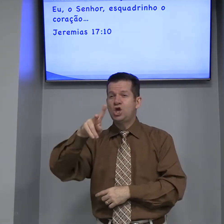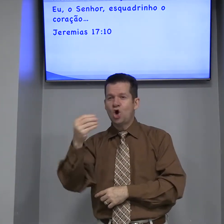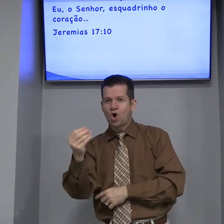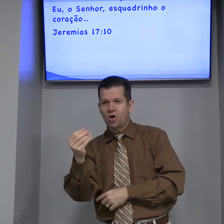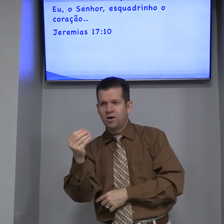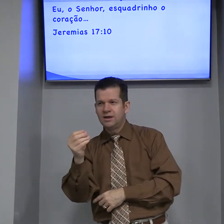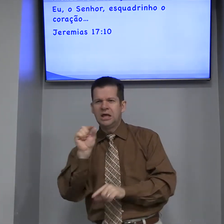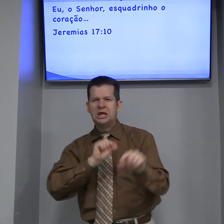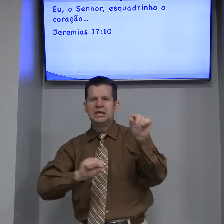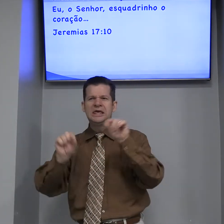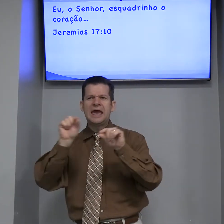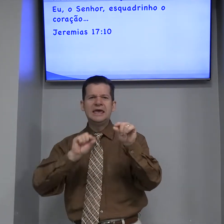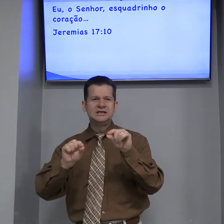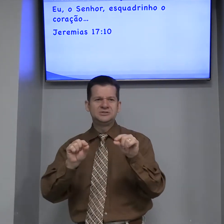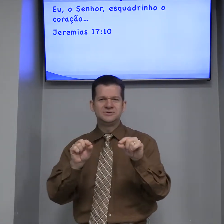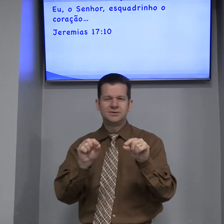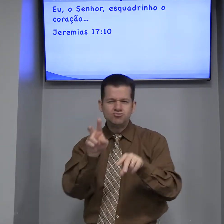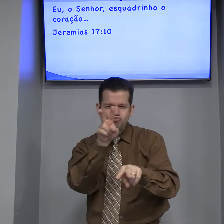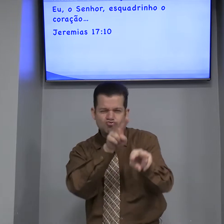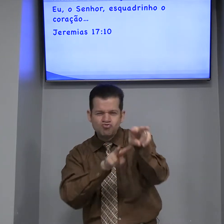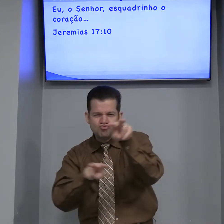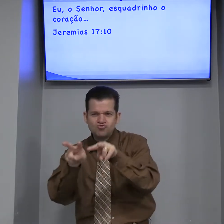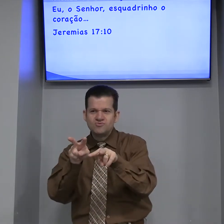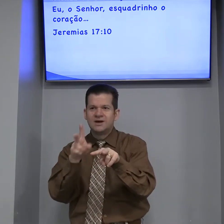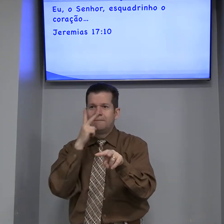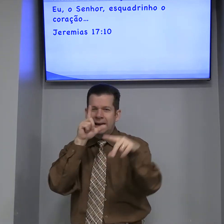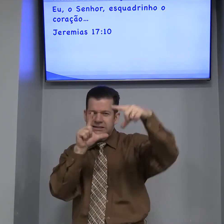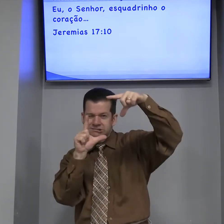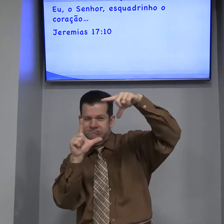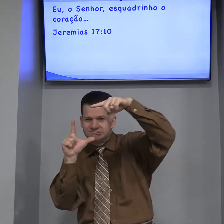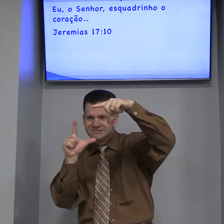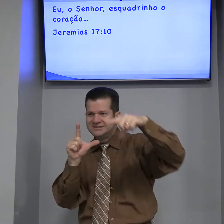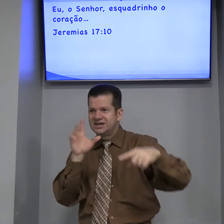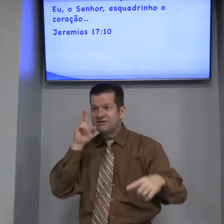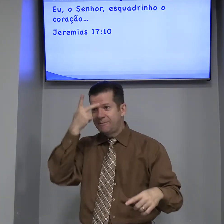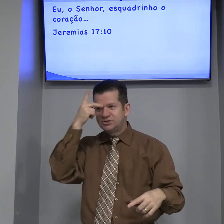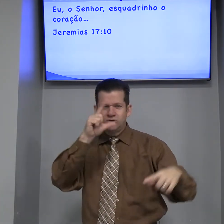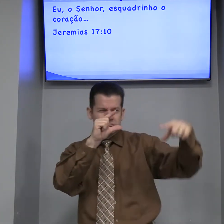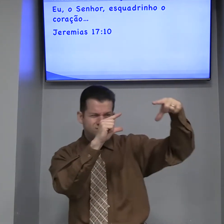esquadrinho. Que é isso? Parece? Eu, pessoa.